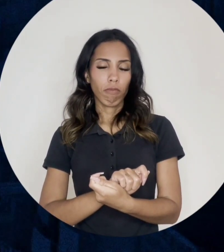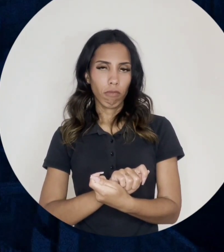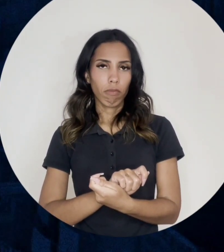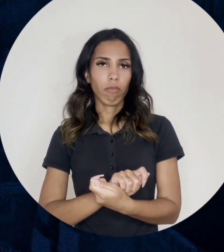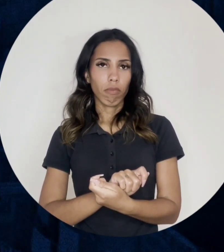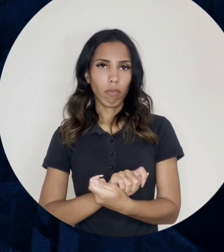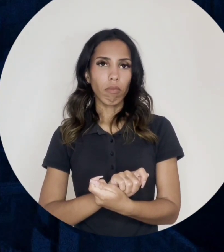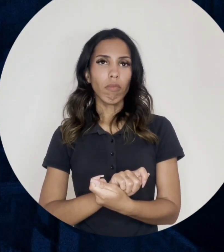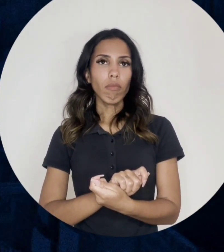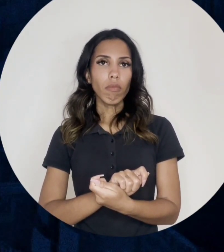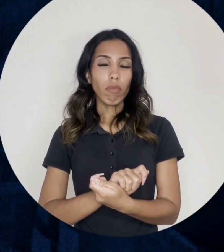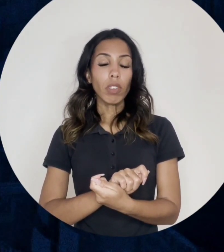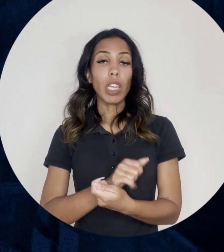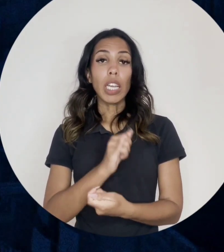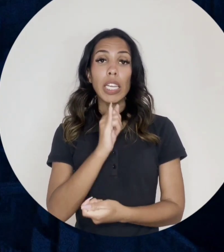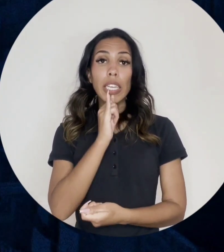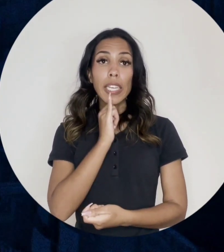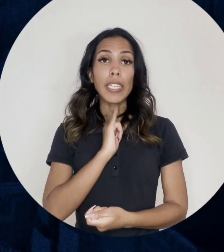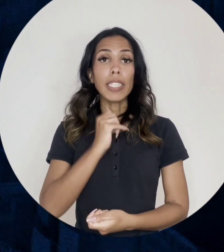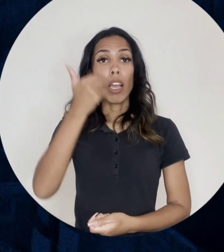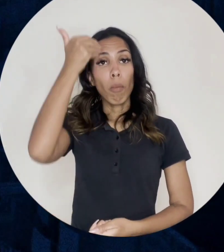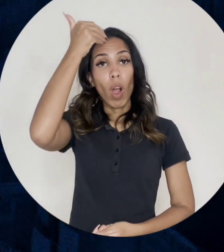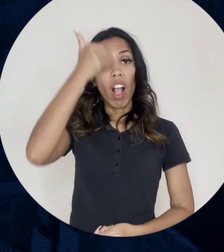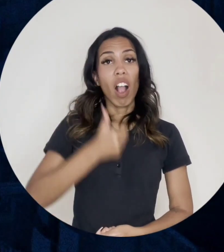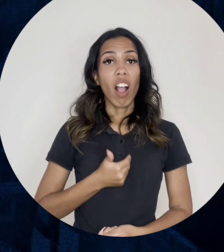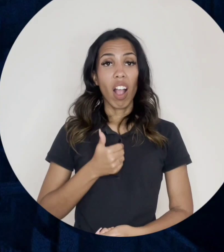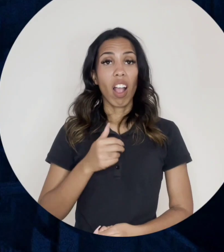quando, exemplo, um AVC,